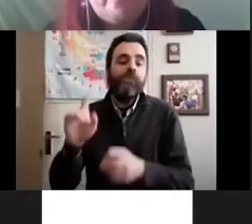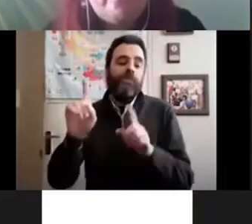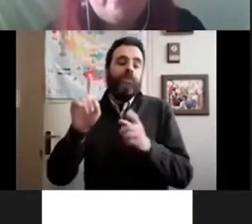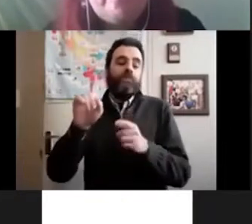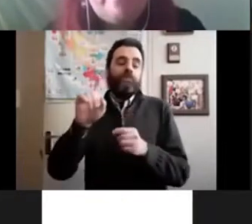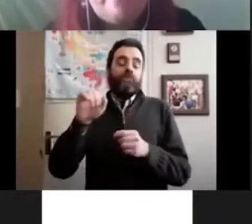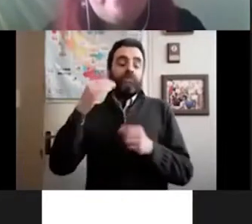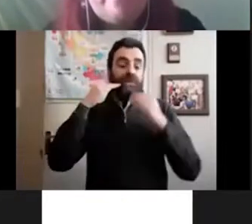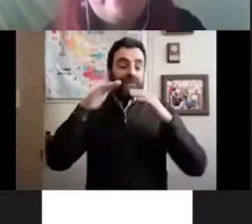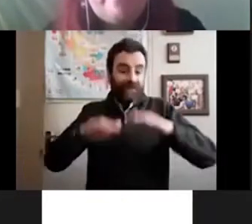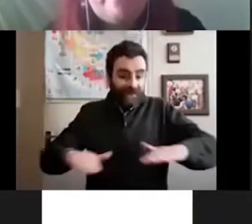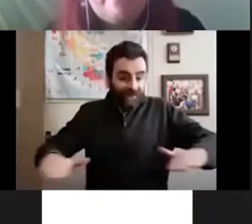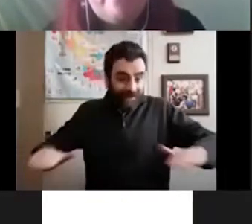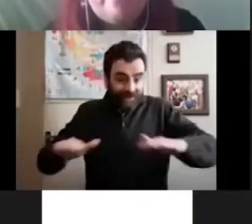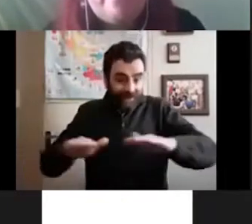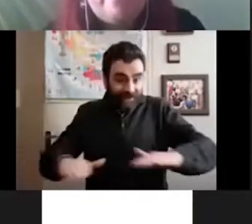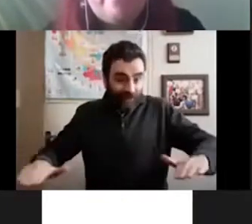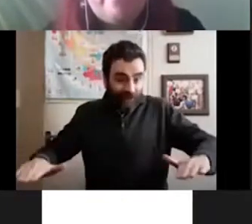Sí.